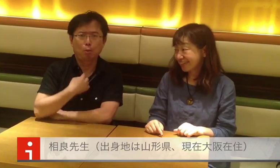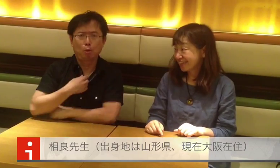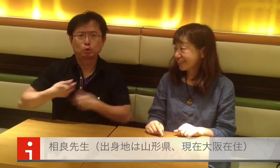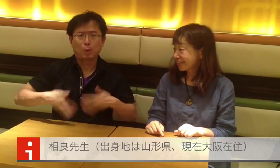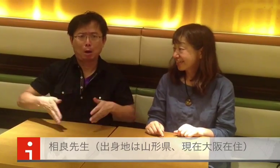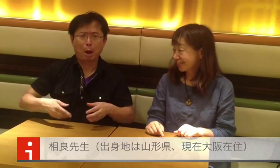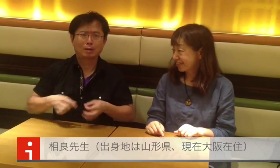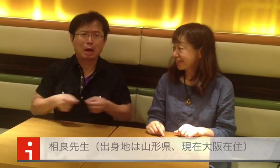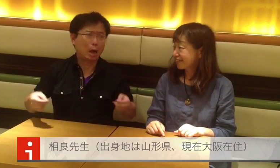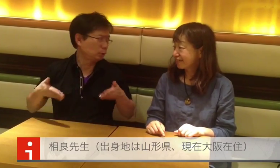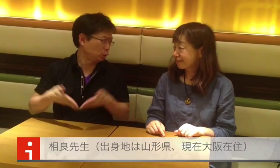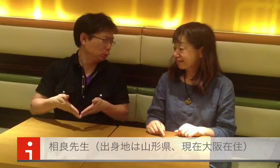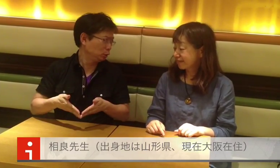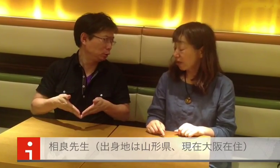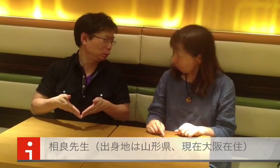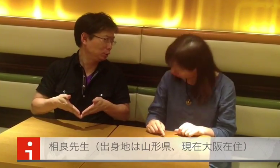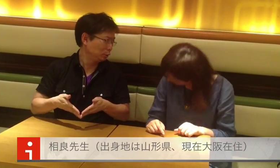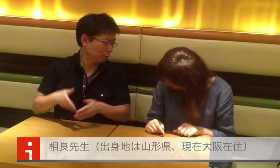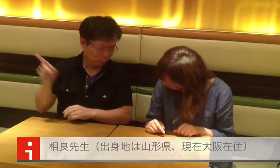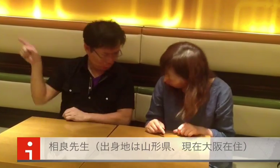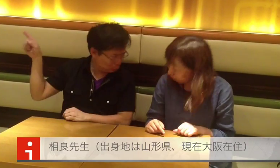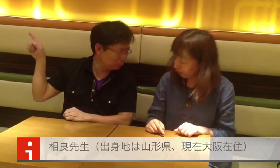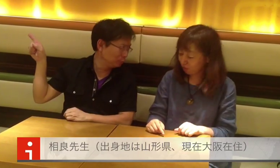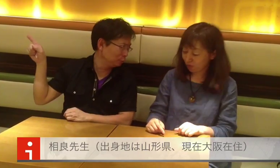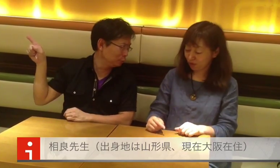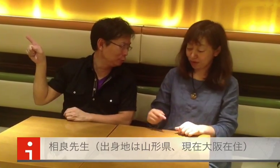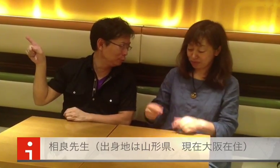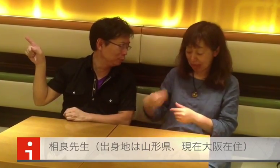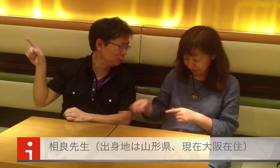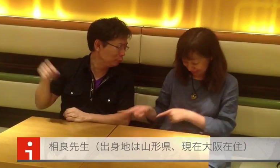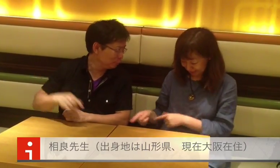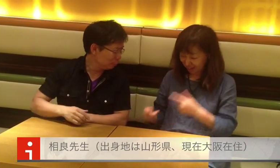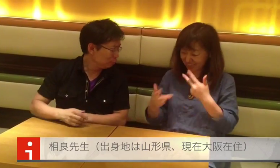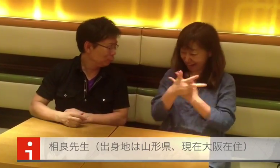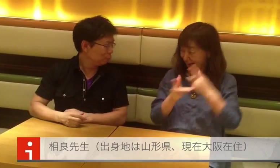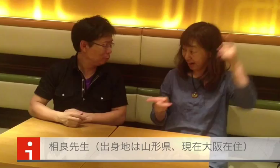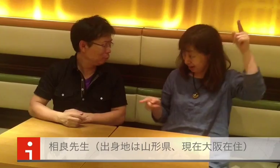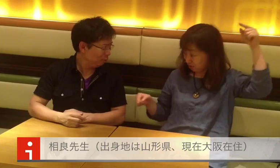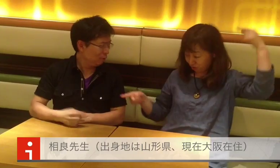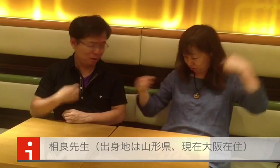そういう間に一日何件も理解今